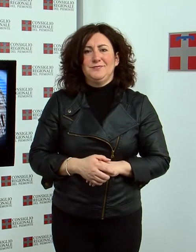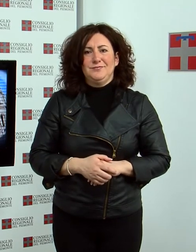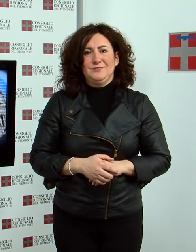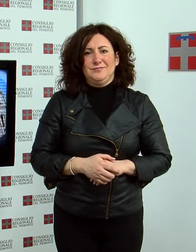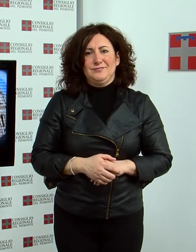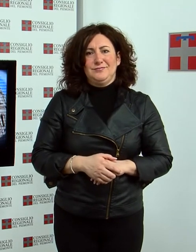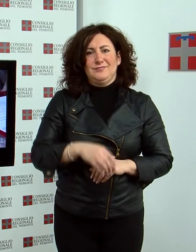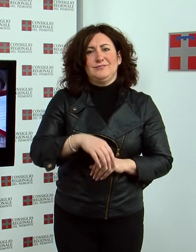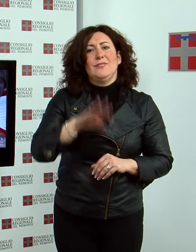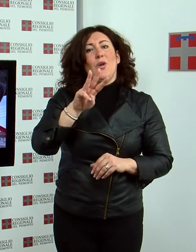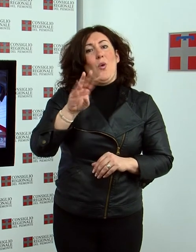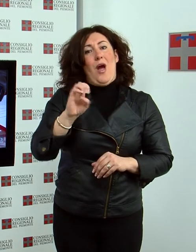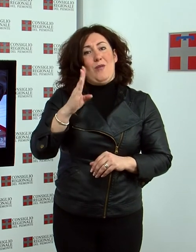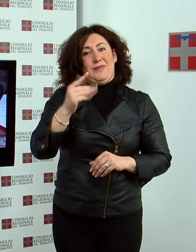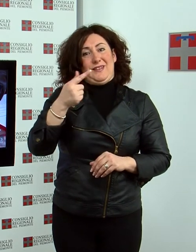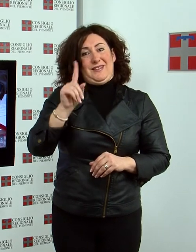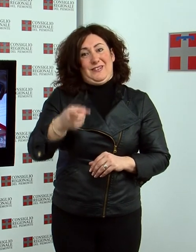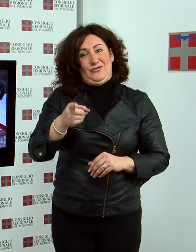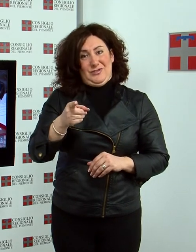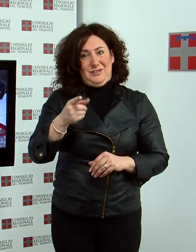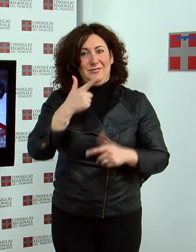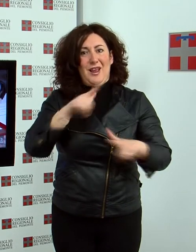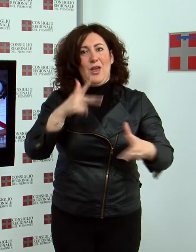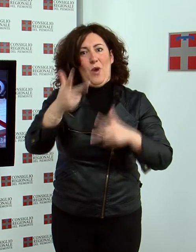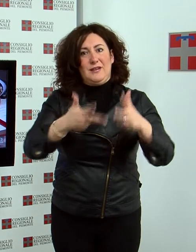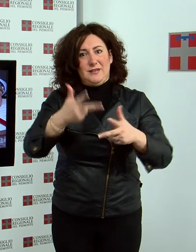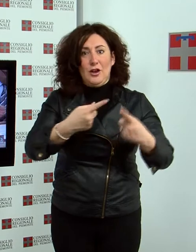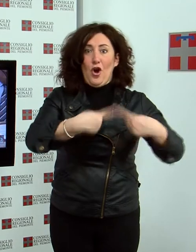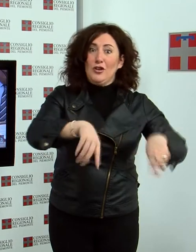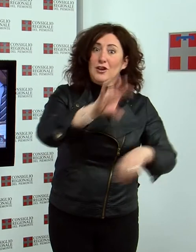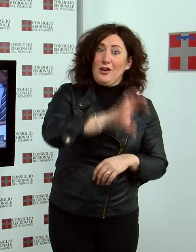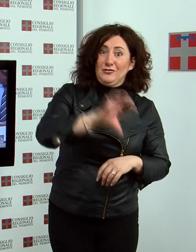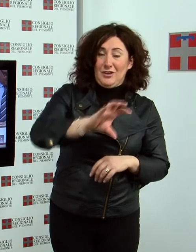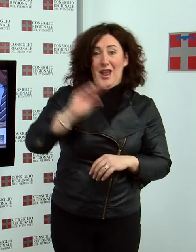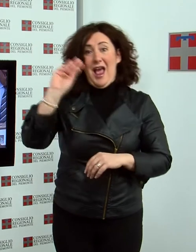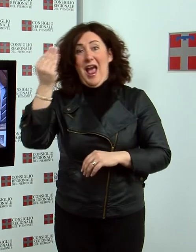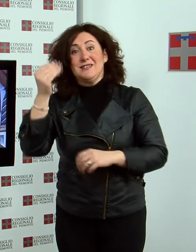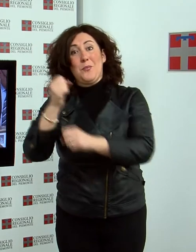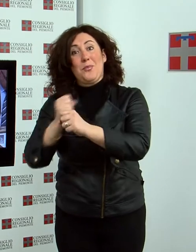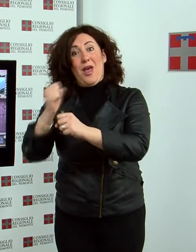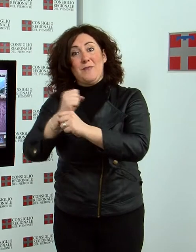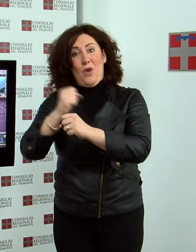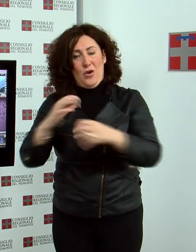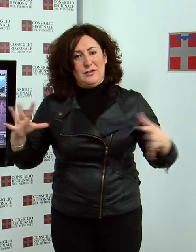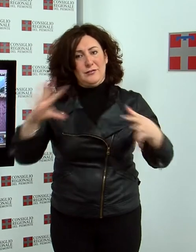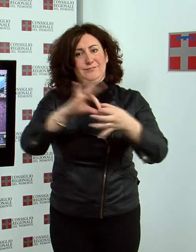dei segni rinnovato l'accordo tra consiglio regionale e internazionale sordi del piemonte per continuare la produzione del telegiornale